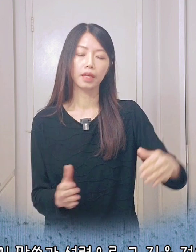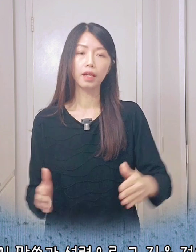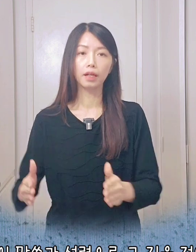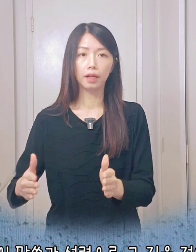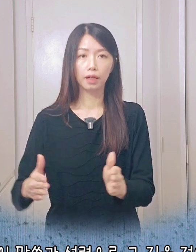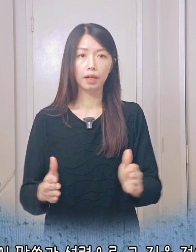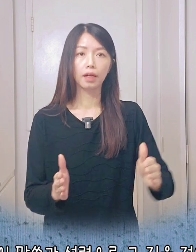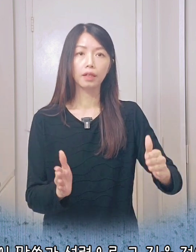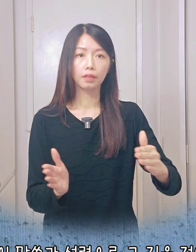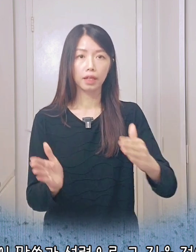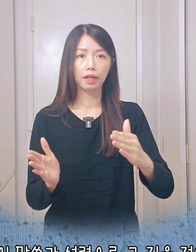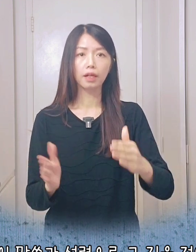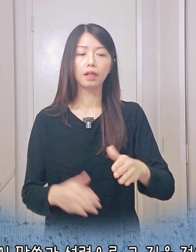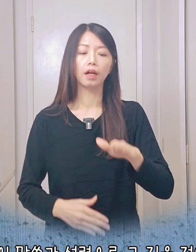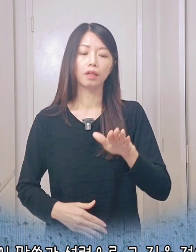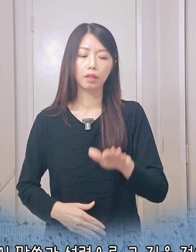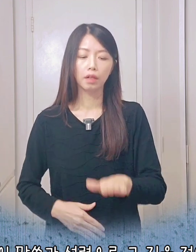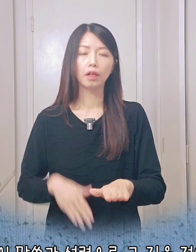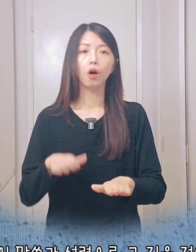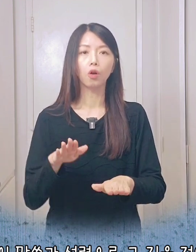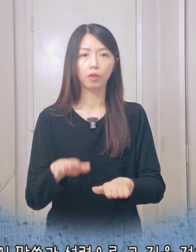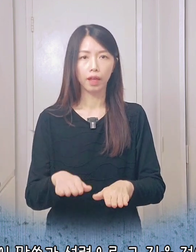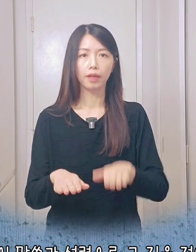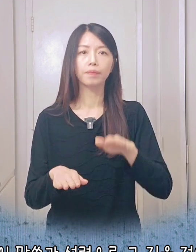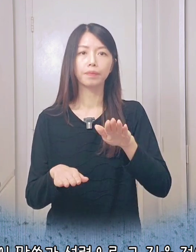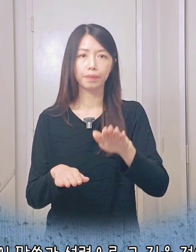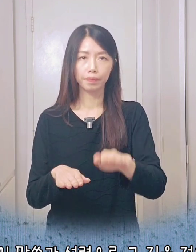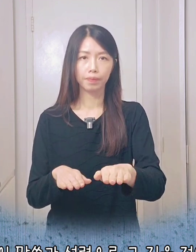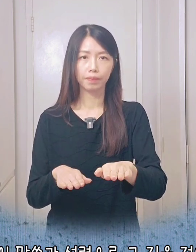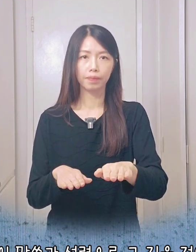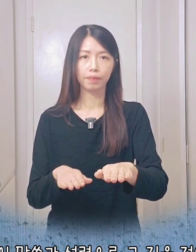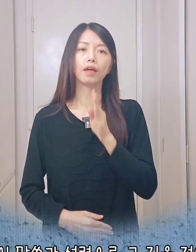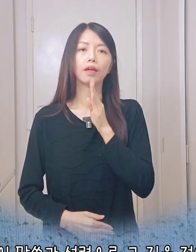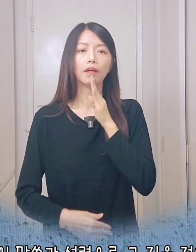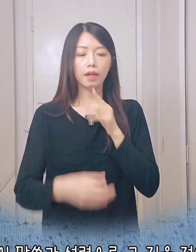그 길을 걸었네.